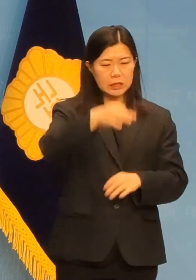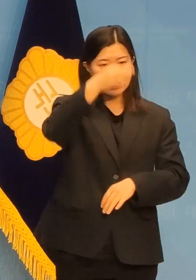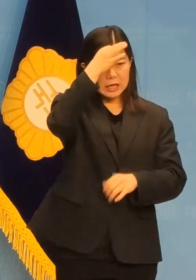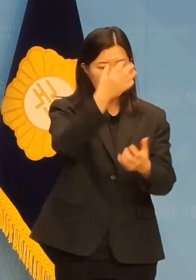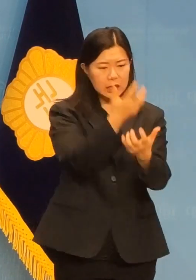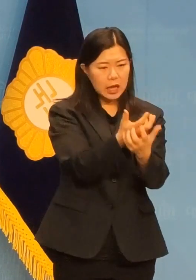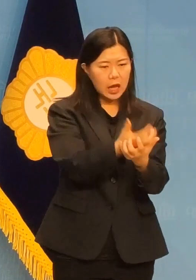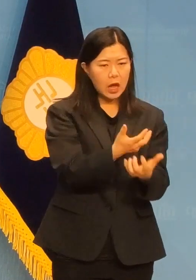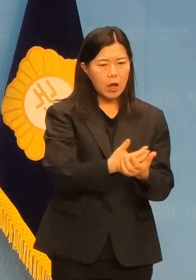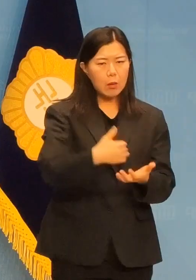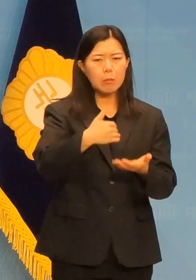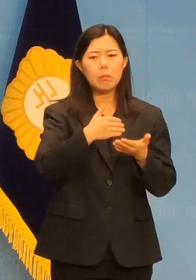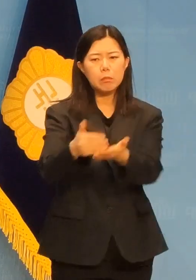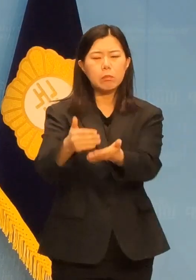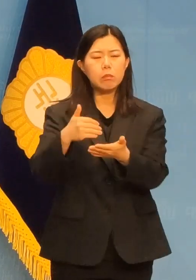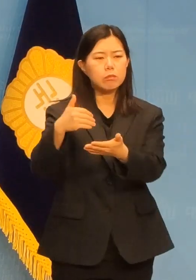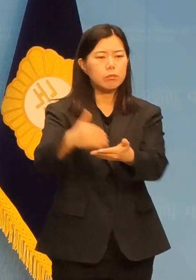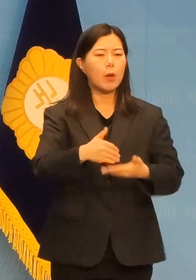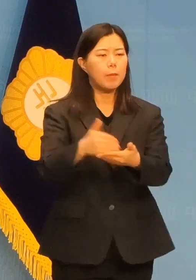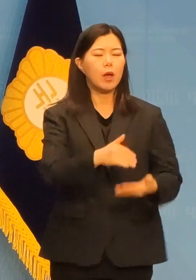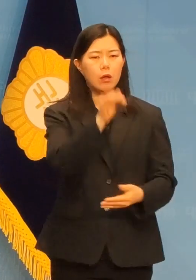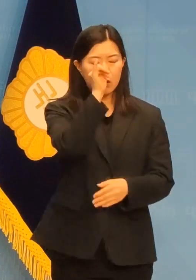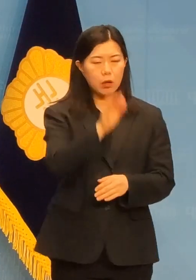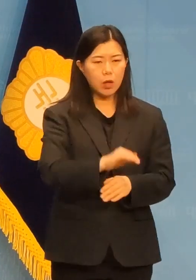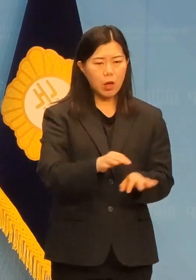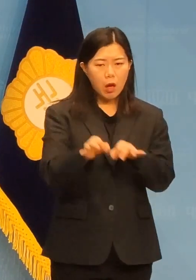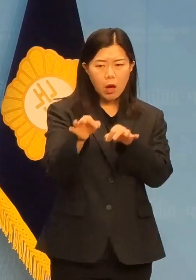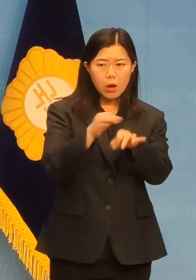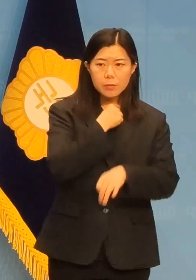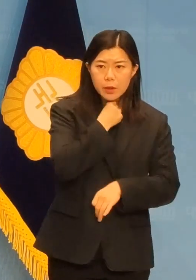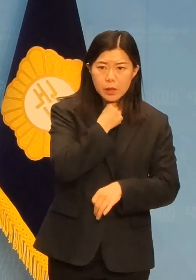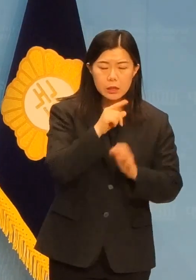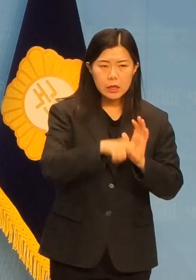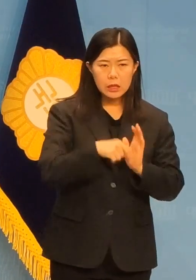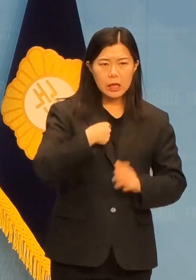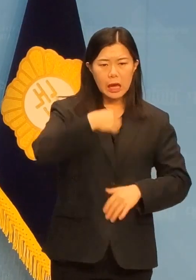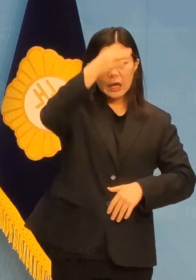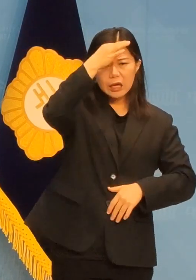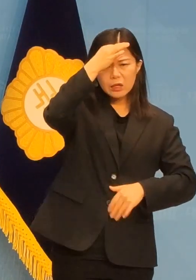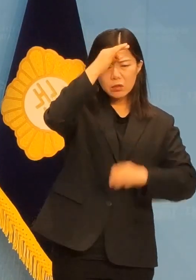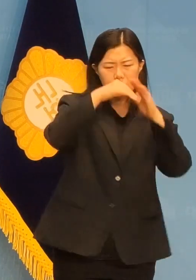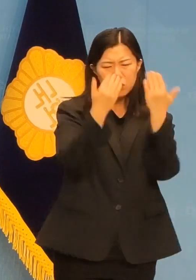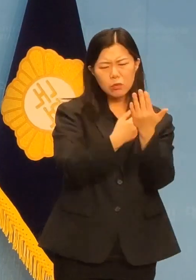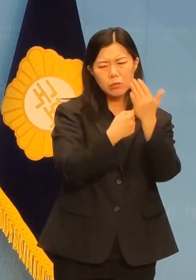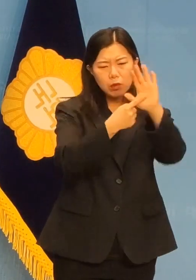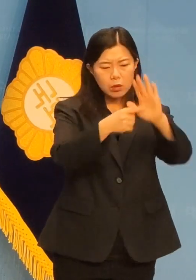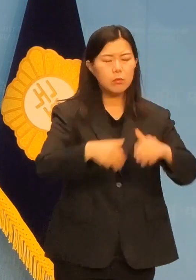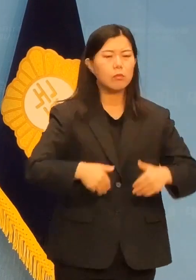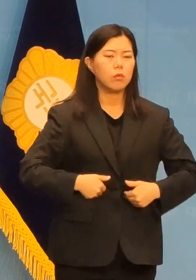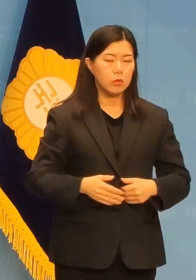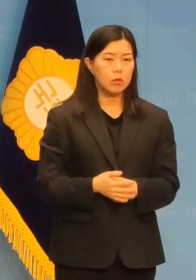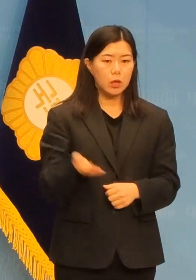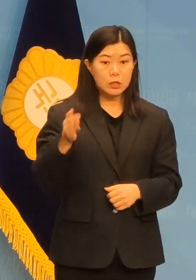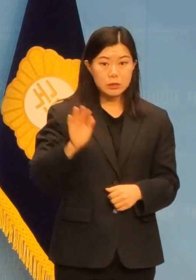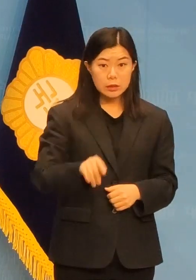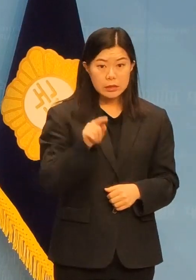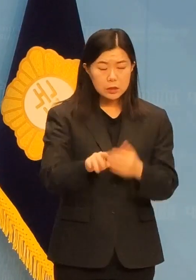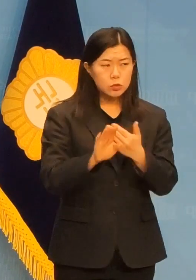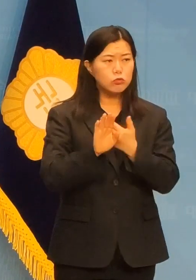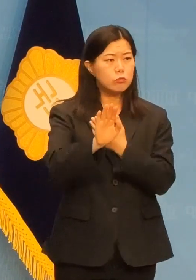자료를 요구받습니다. 거래를 하려면 자신의 기술을 보여줘야 했습니다. 하지만 그